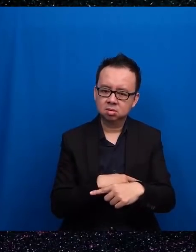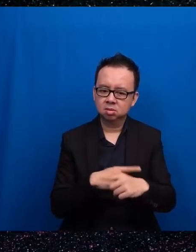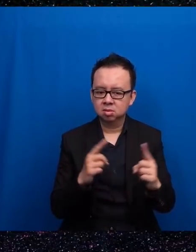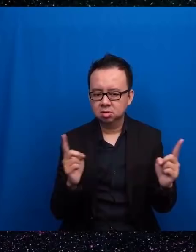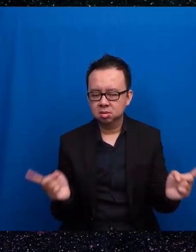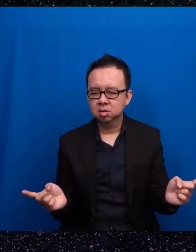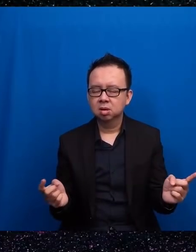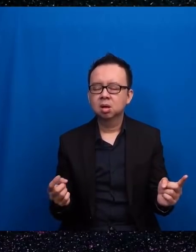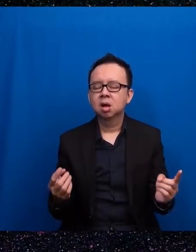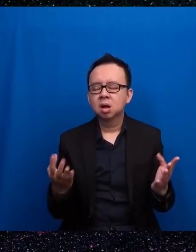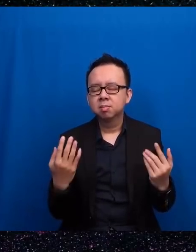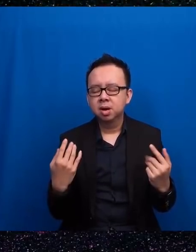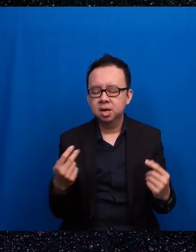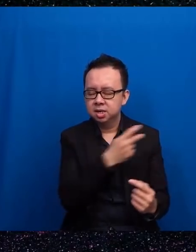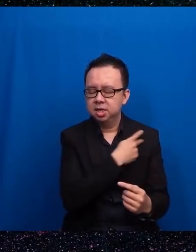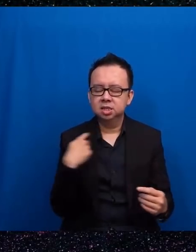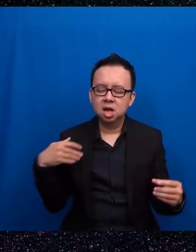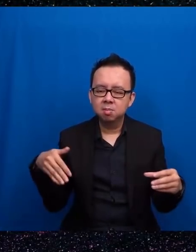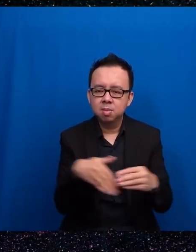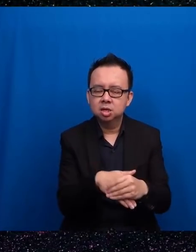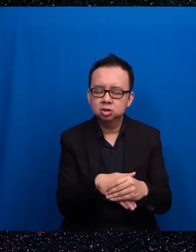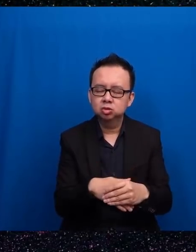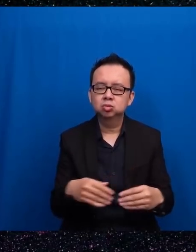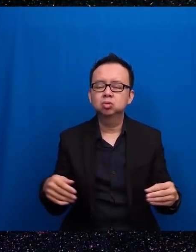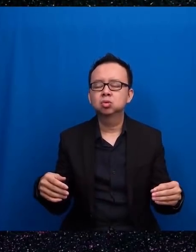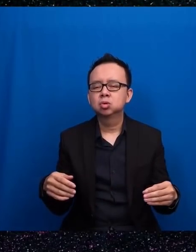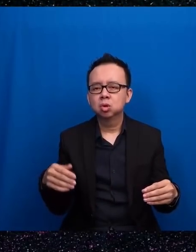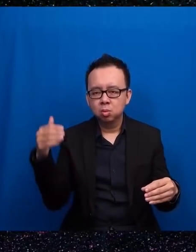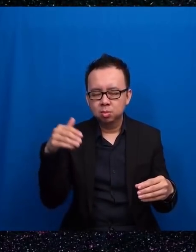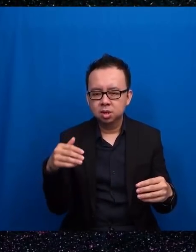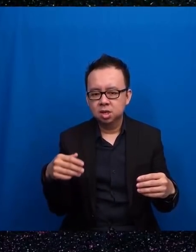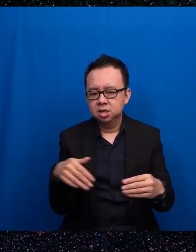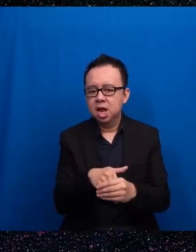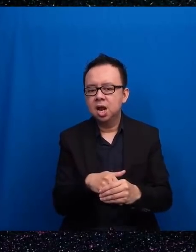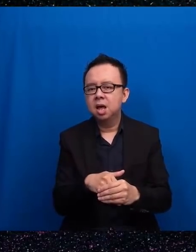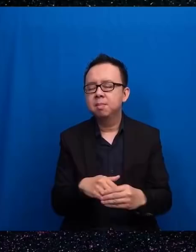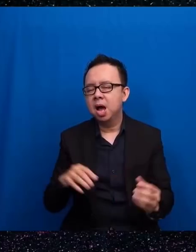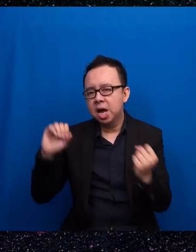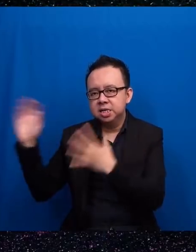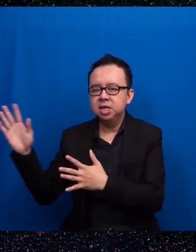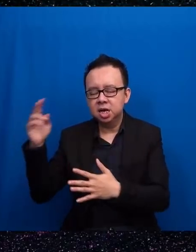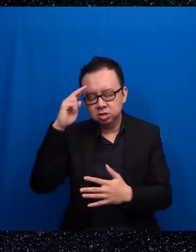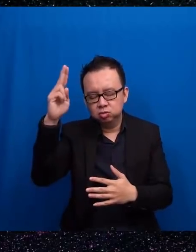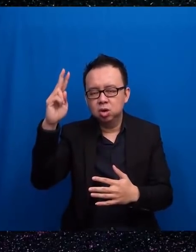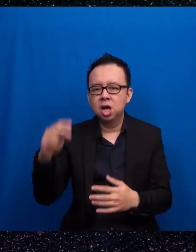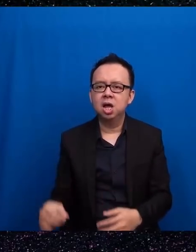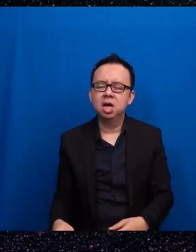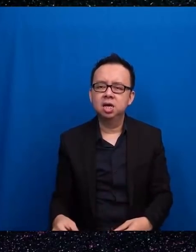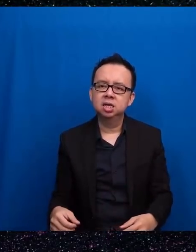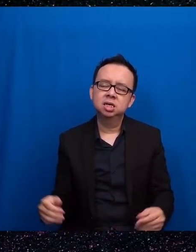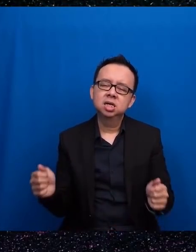Oh, mari kita masuk ke dalam hadirat-Nya dan beristirahat. Dalam iman